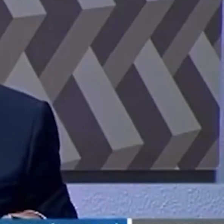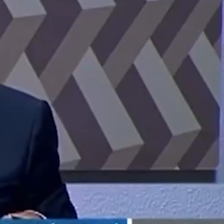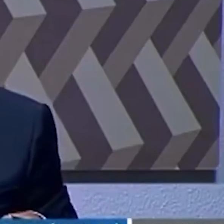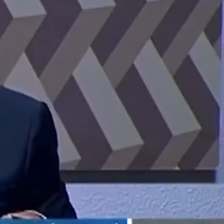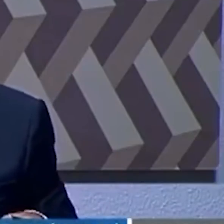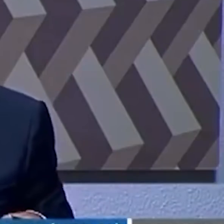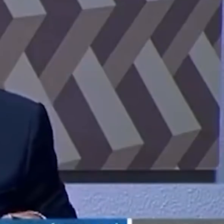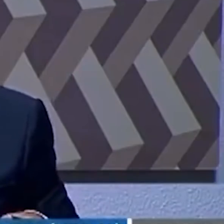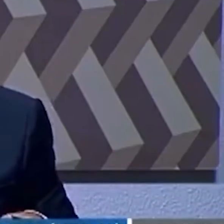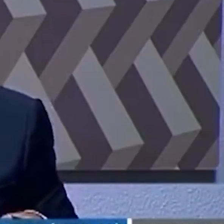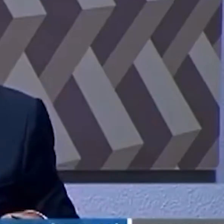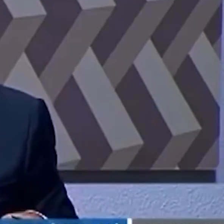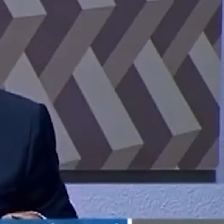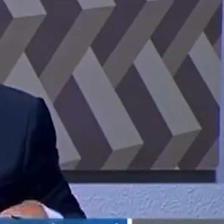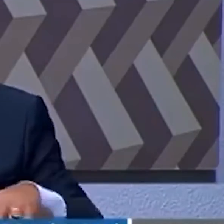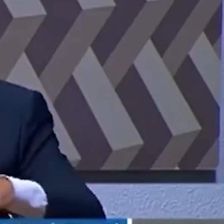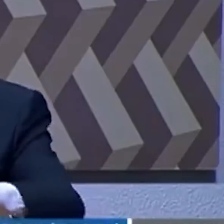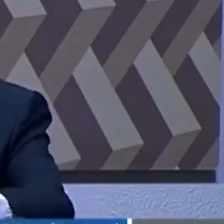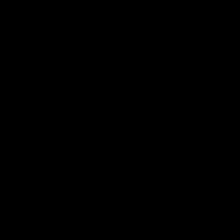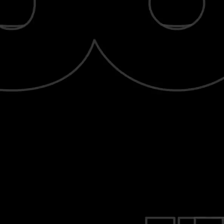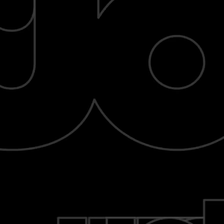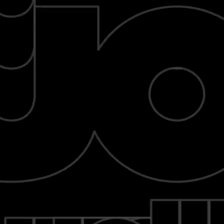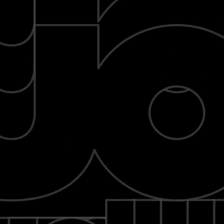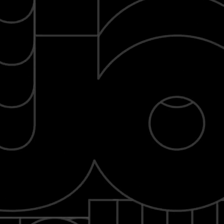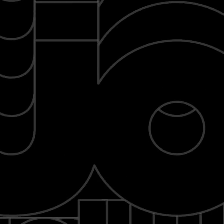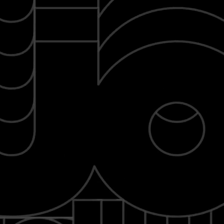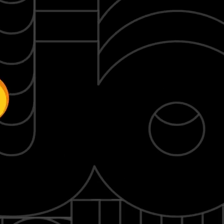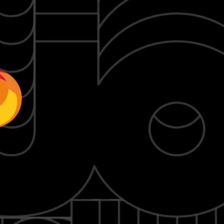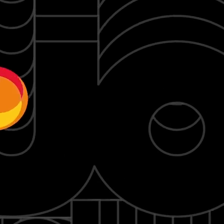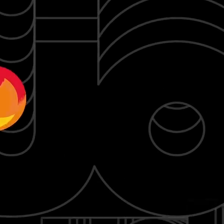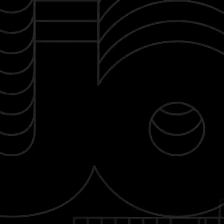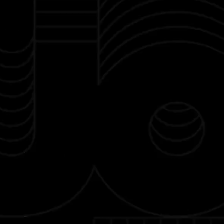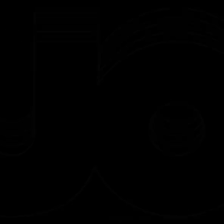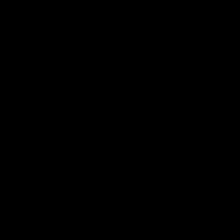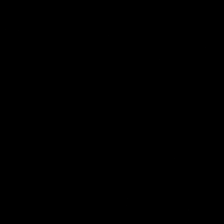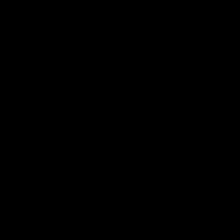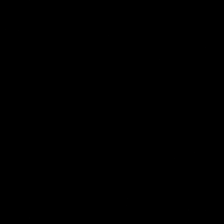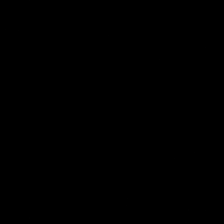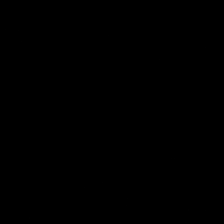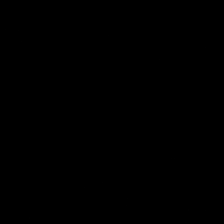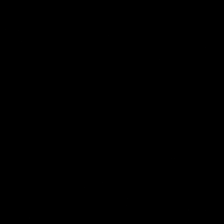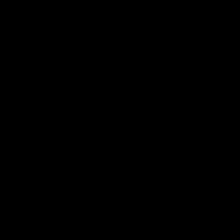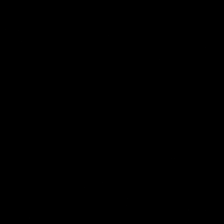todos, sem exceção, serão investigados. Qual?